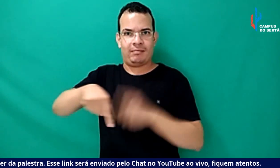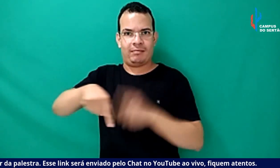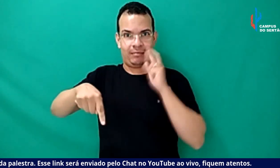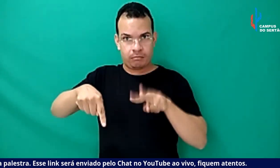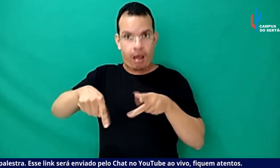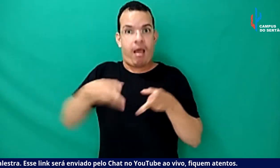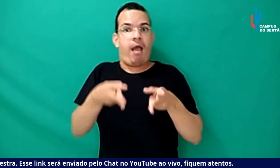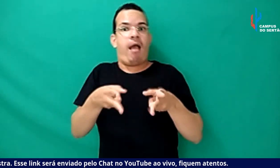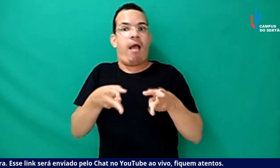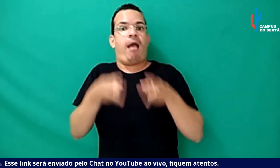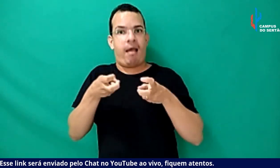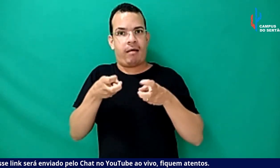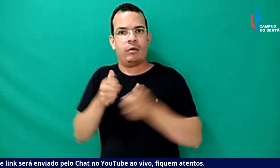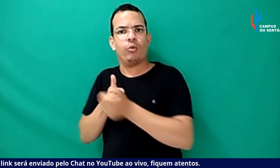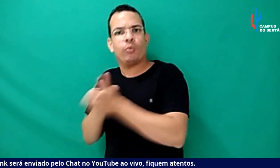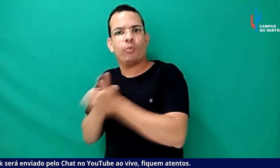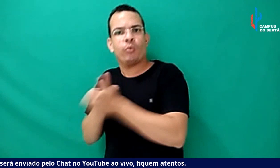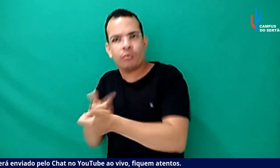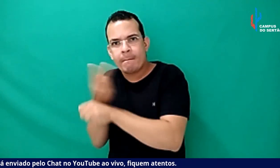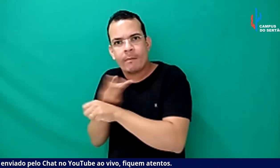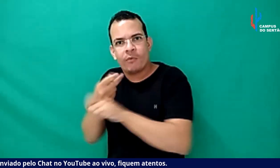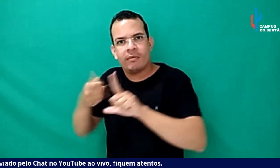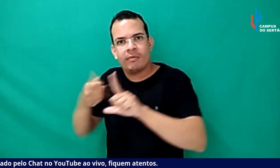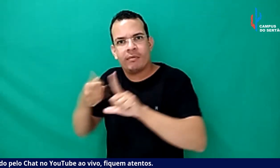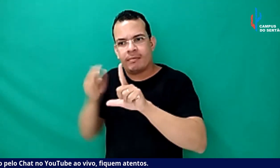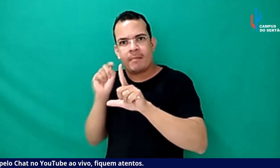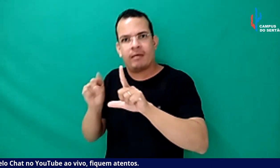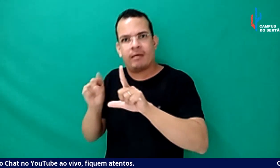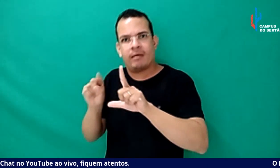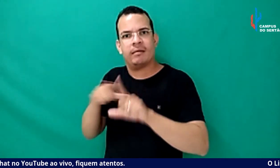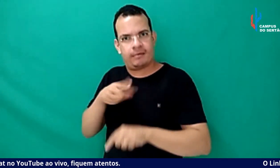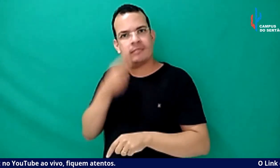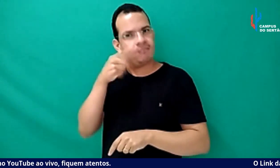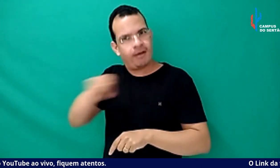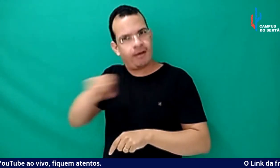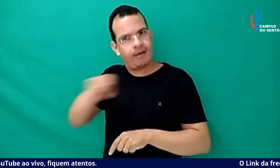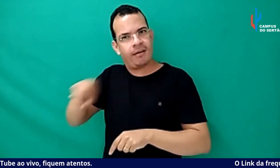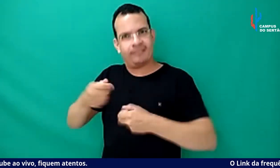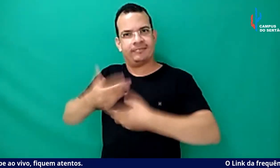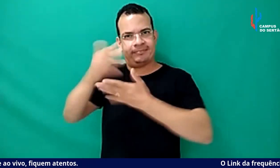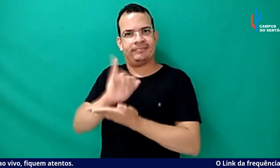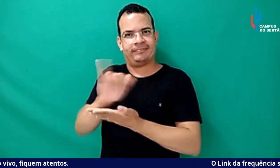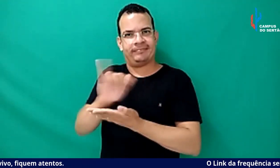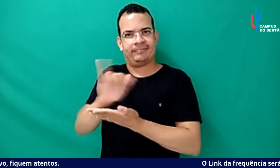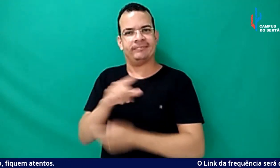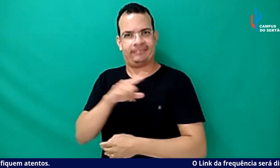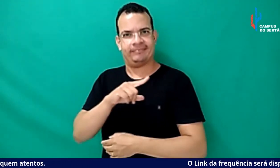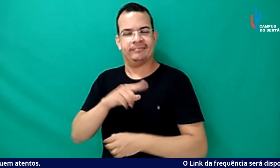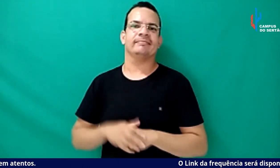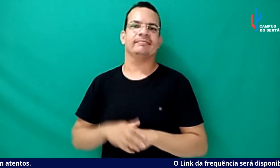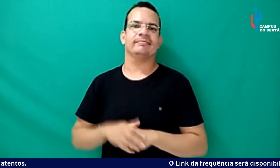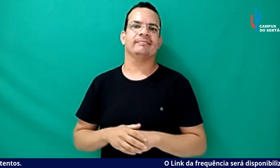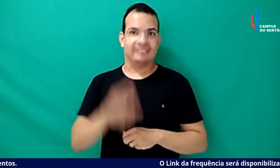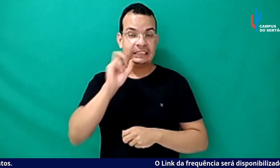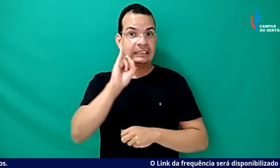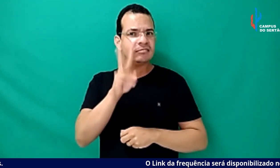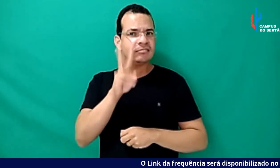perguntas. Então, perceberam que aqui a informação indica que podem utilizar